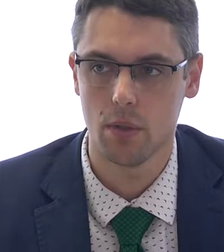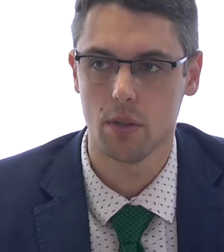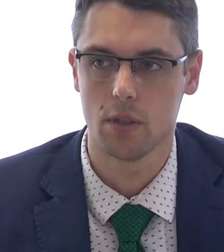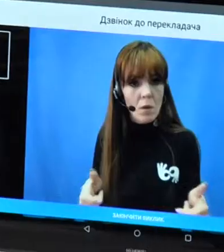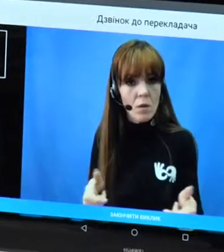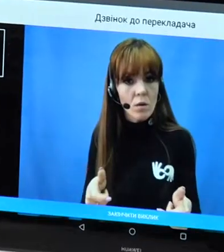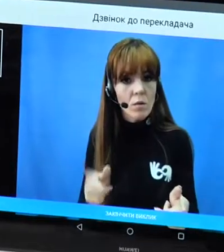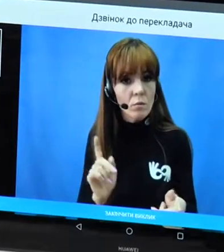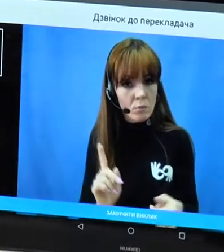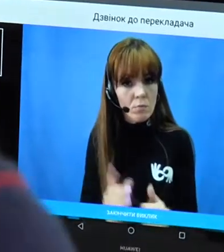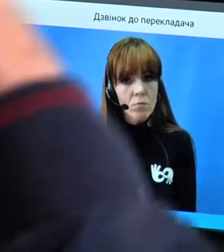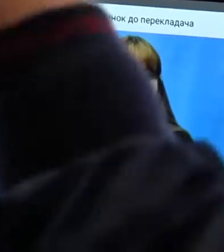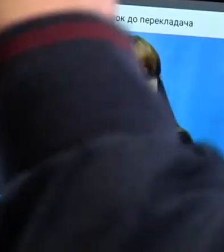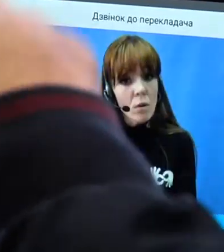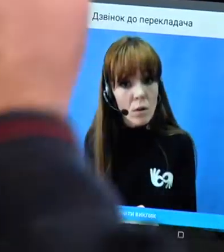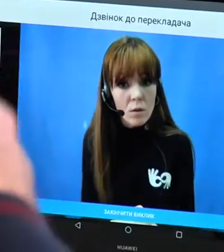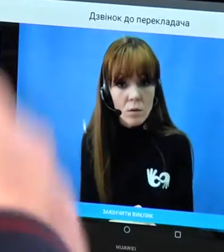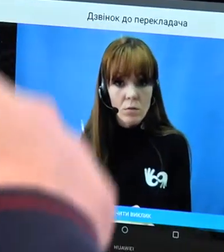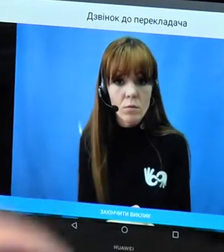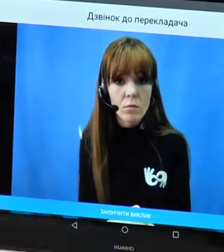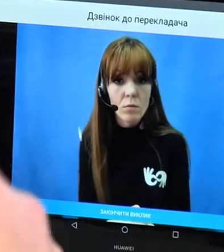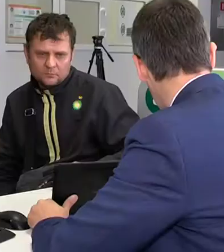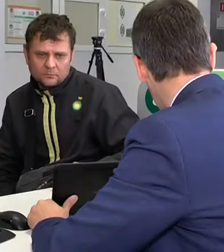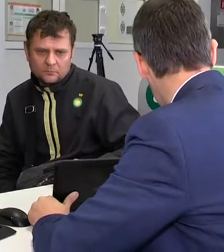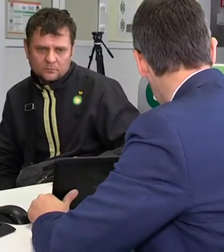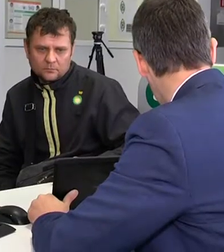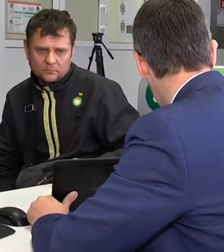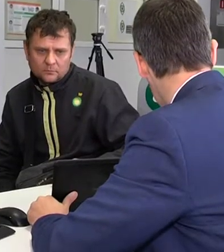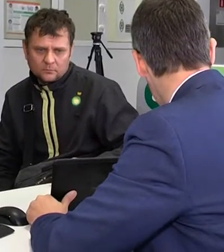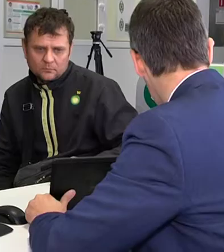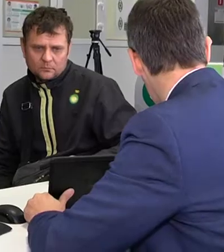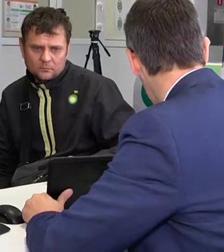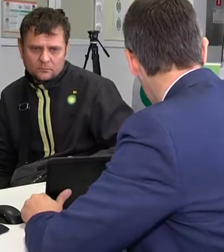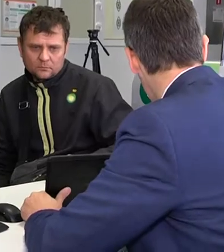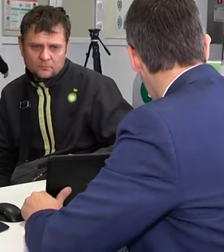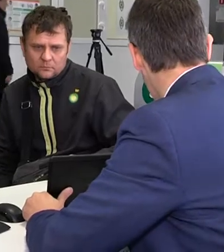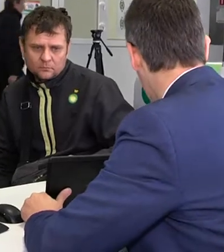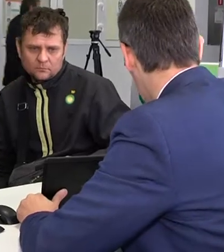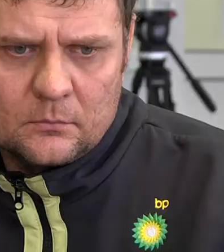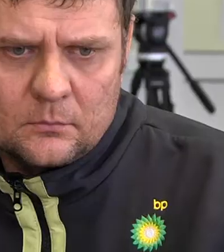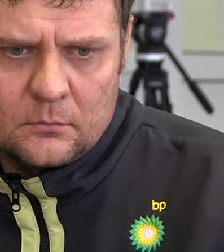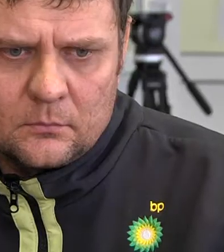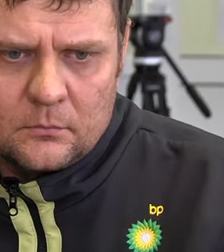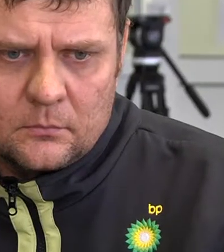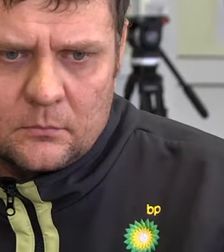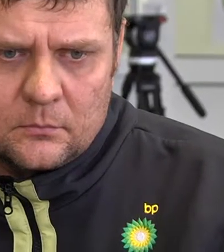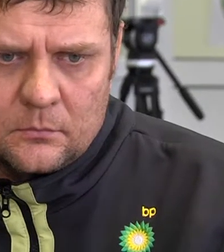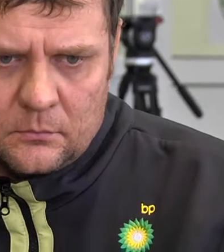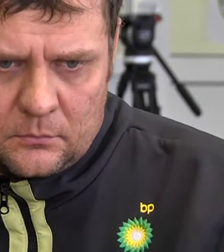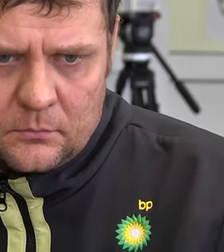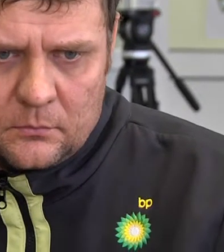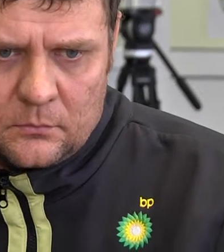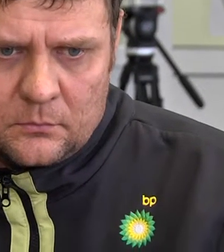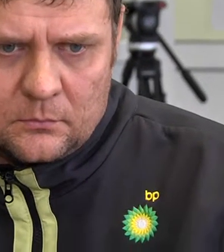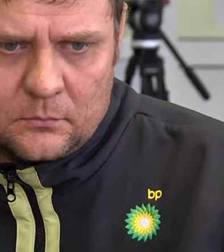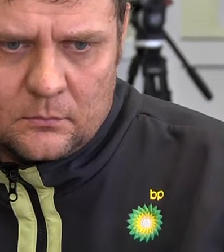На власному прикладі знає проблеми комунікації людей з вадами слуху. Сам не чує і спілкується мовою жестів. Розповідає, проект